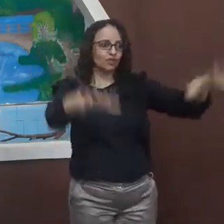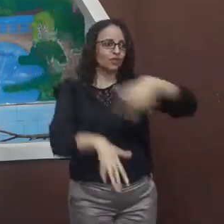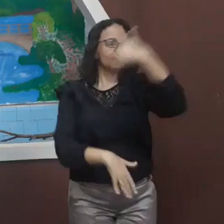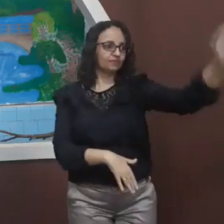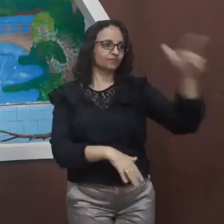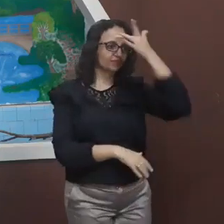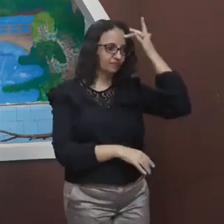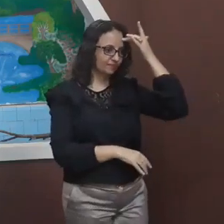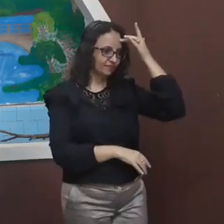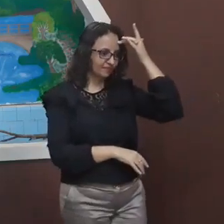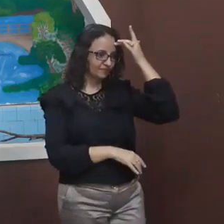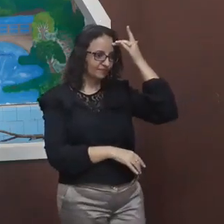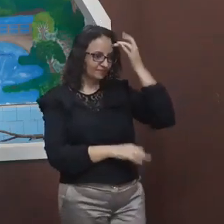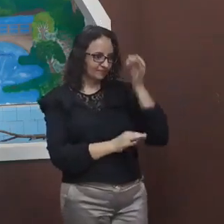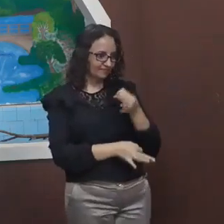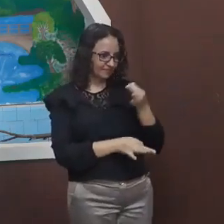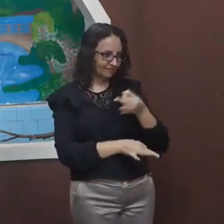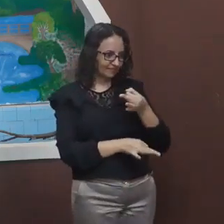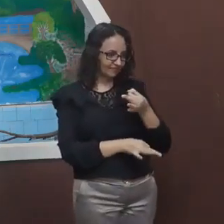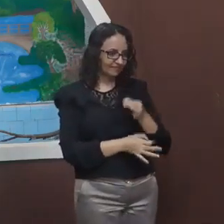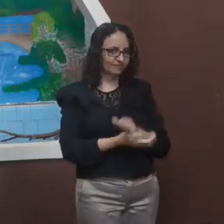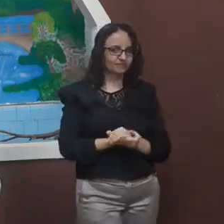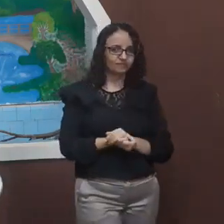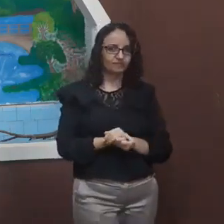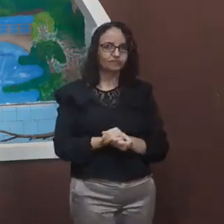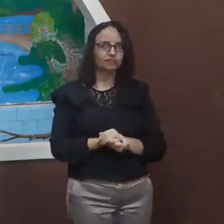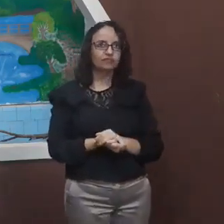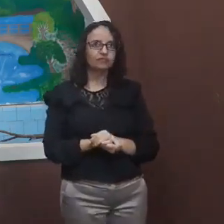vida de outra pessoa.